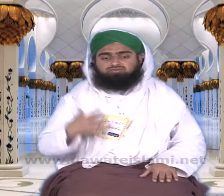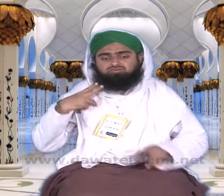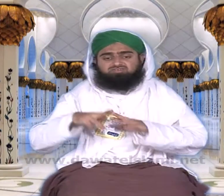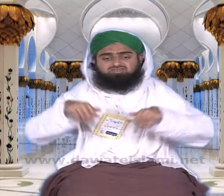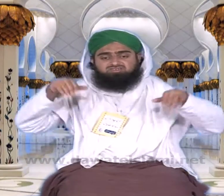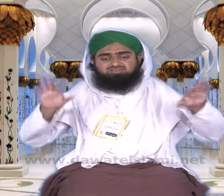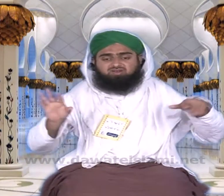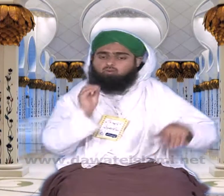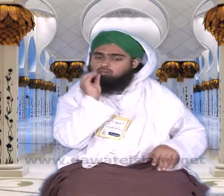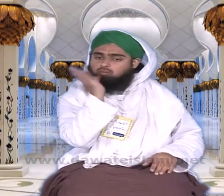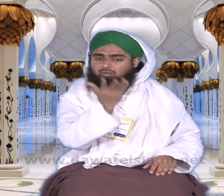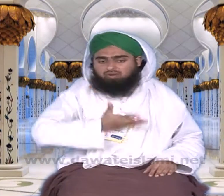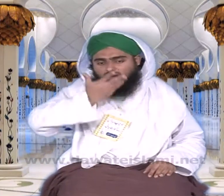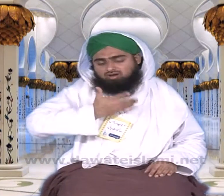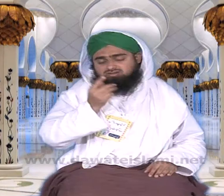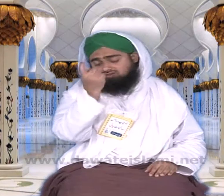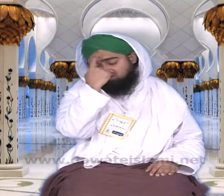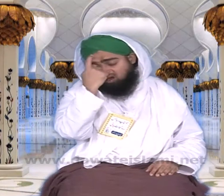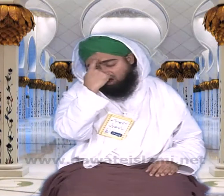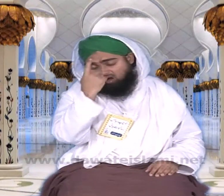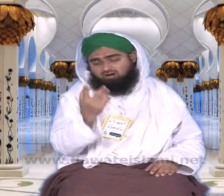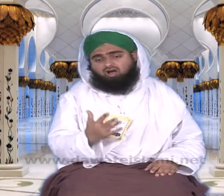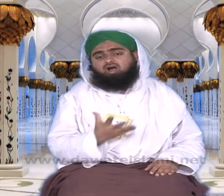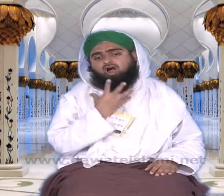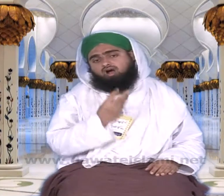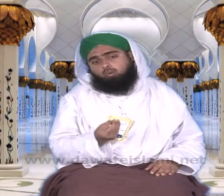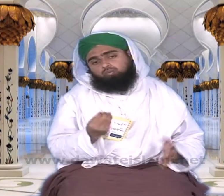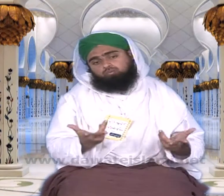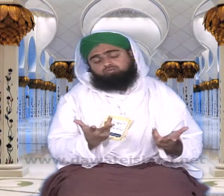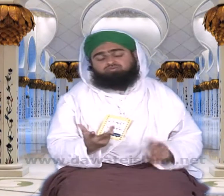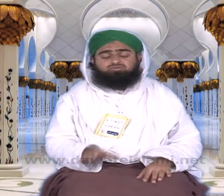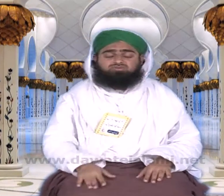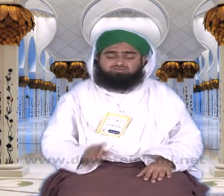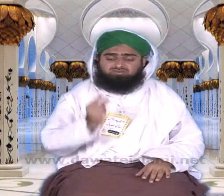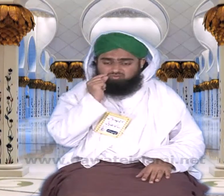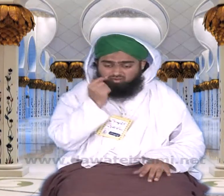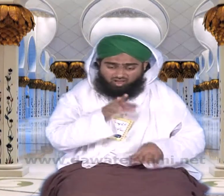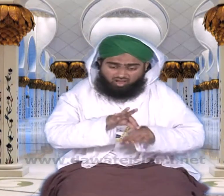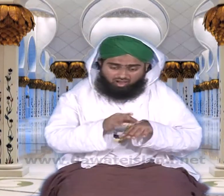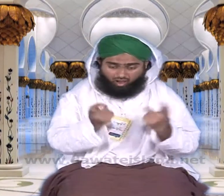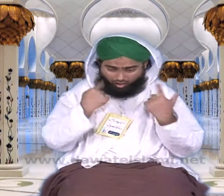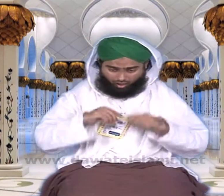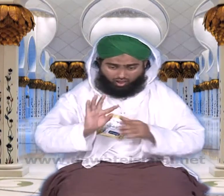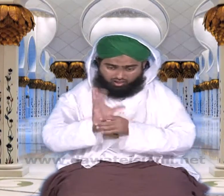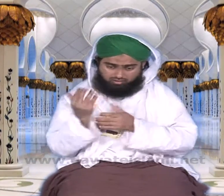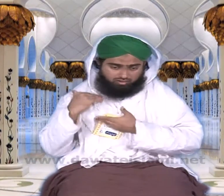پھر وہ فرشتہ کہہ رہا ہے وہ فرشتہ کہتا ہے کہ کاش انسان پیدا ہی نہ ہوتا